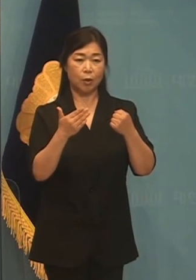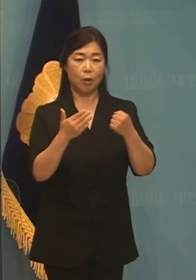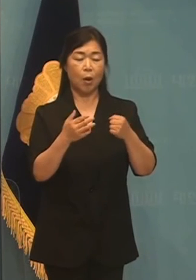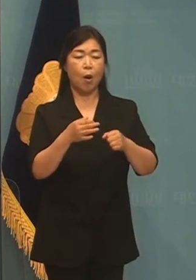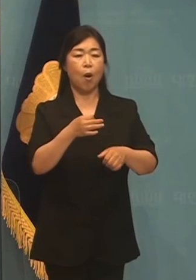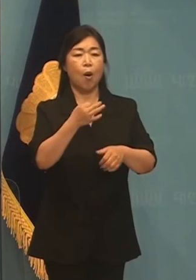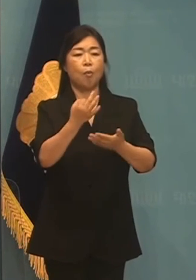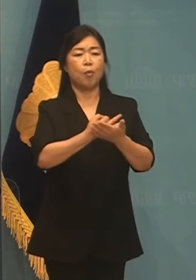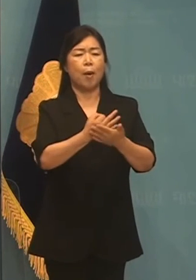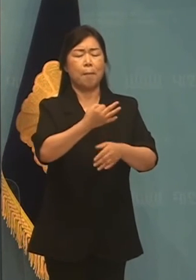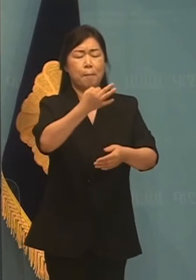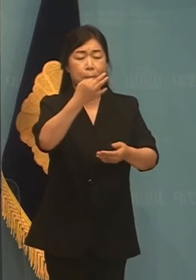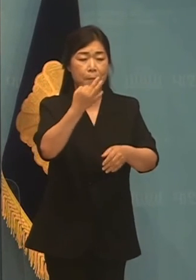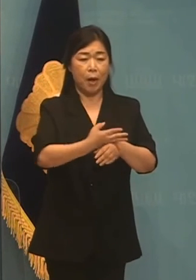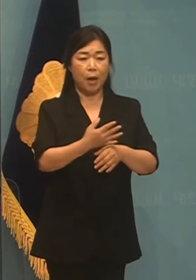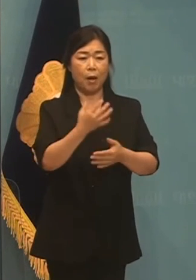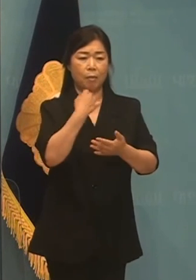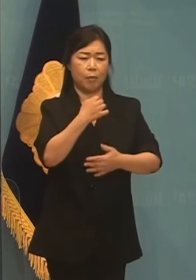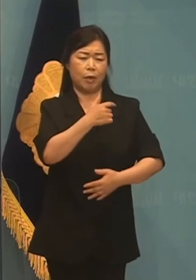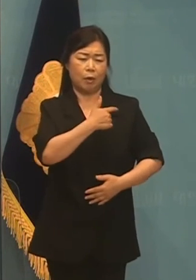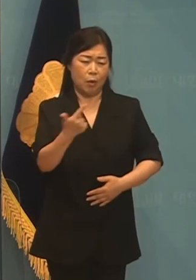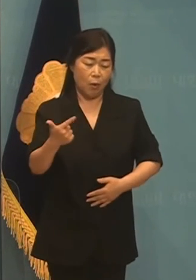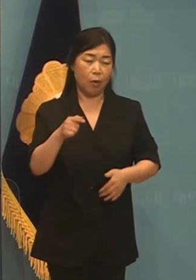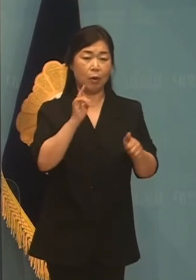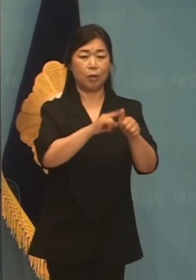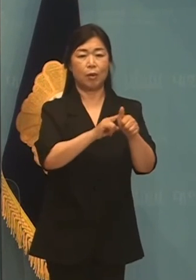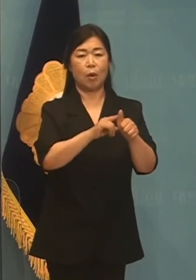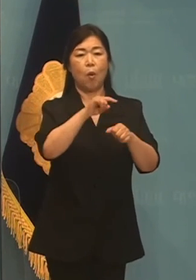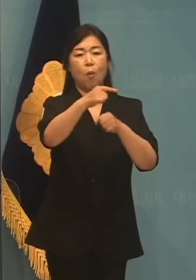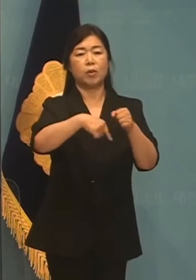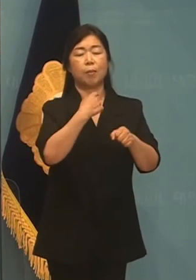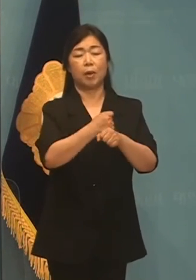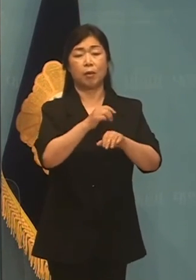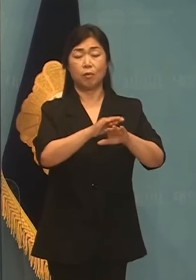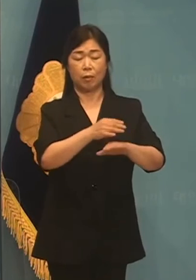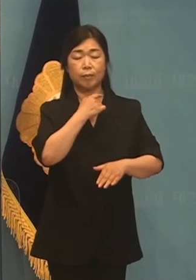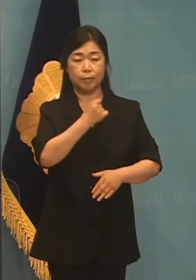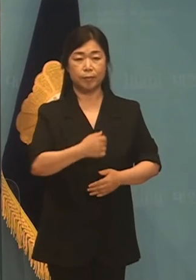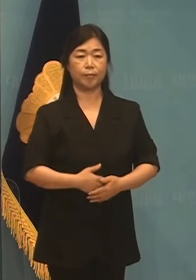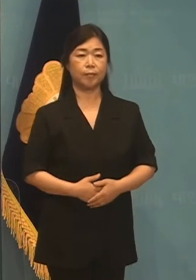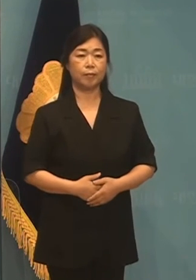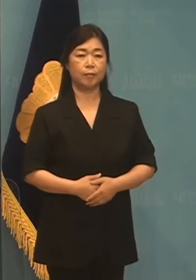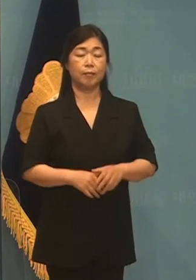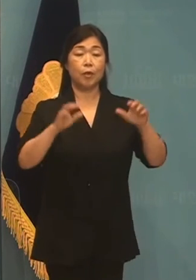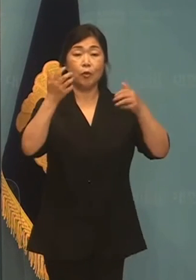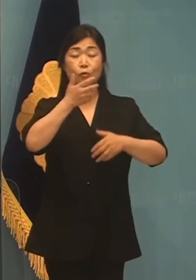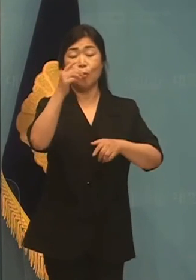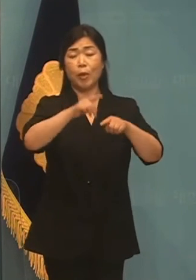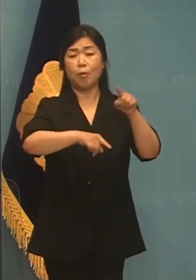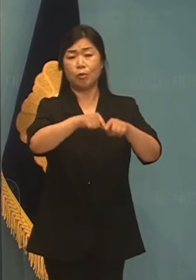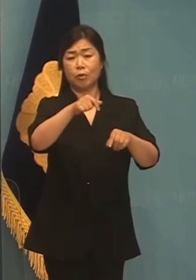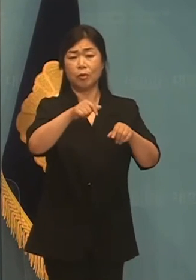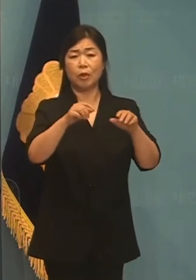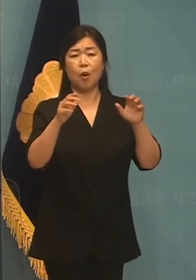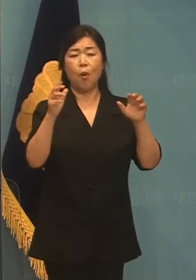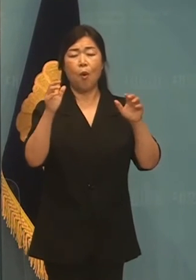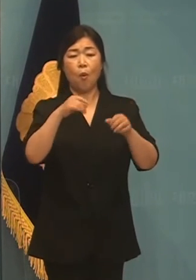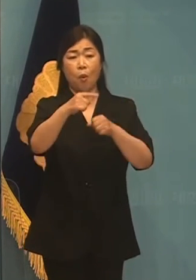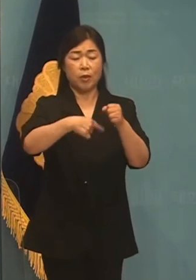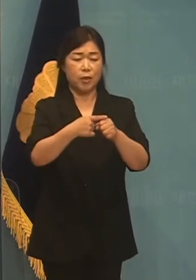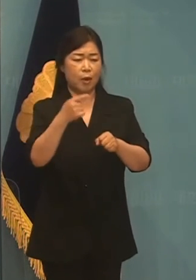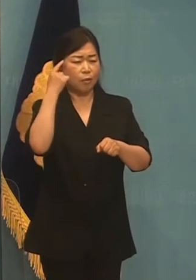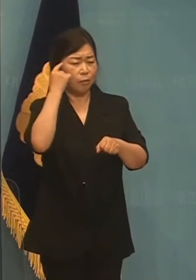고부가 가치가 원전에서 나오도록 하겠습니다. 어린 꿈나무들이 원자